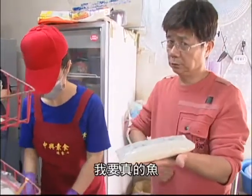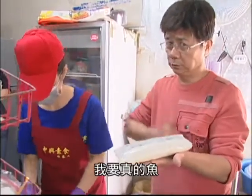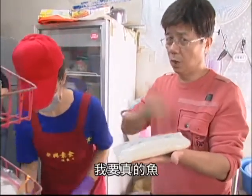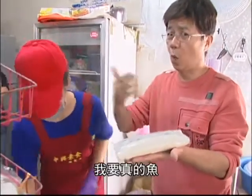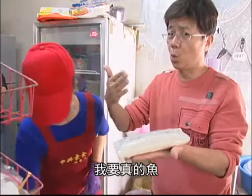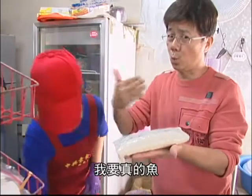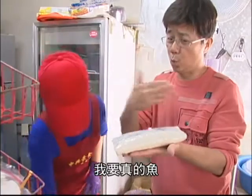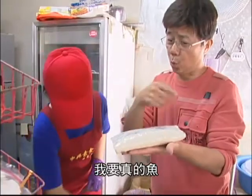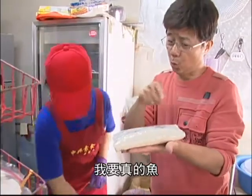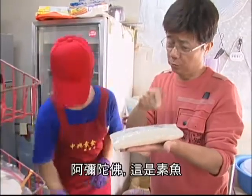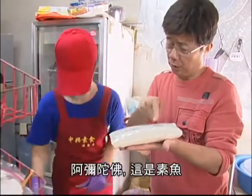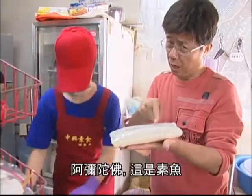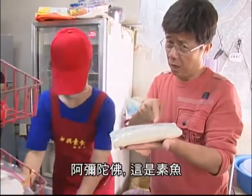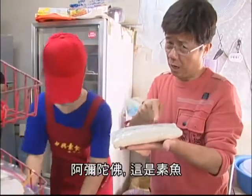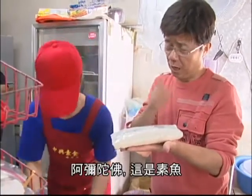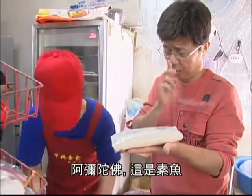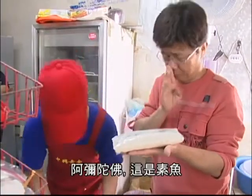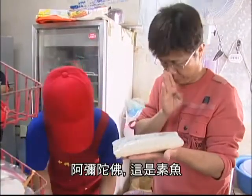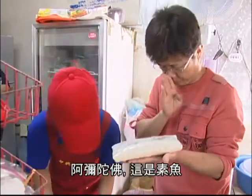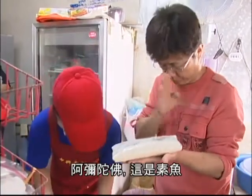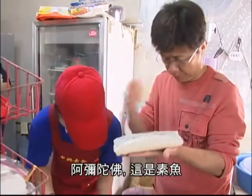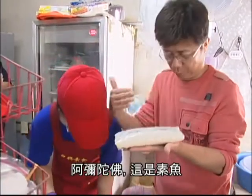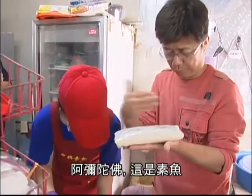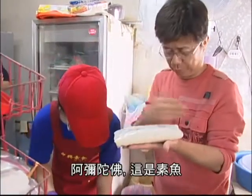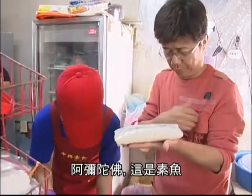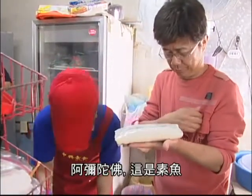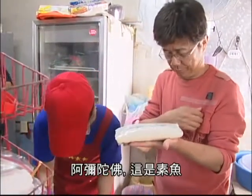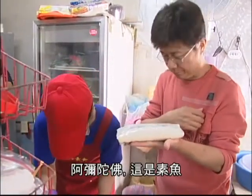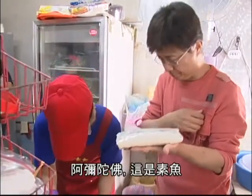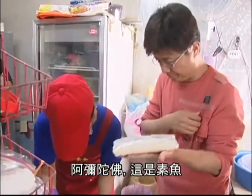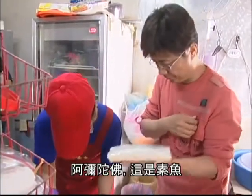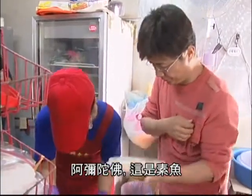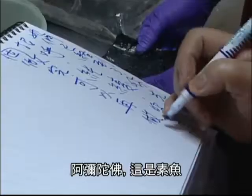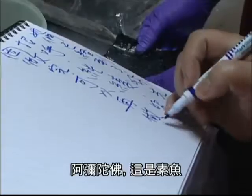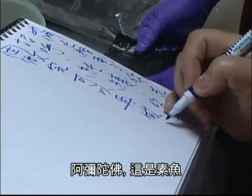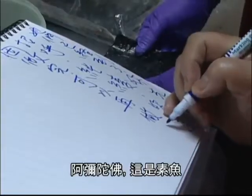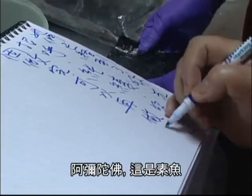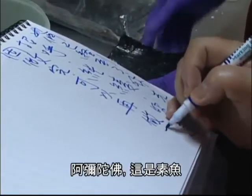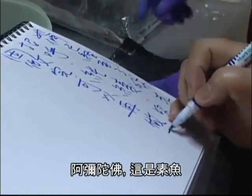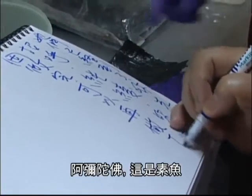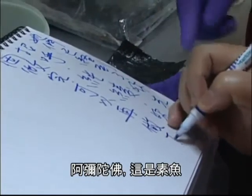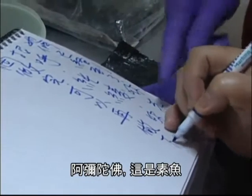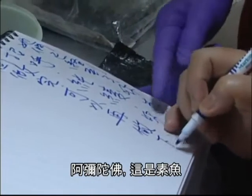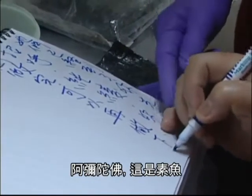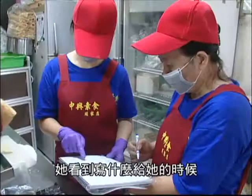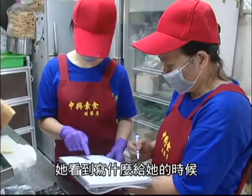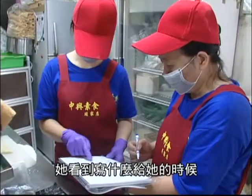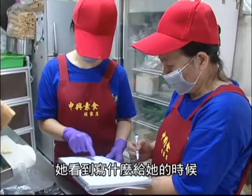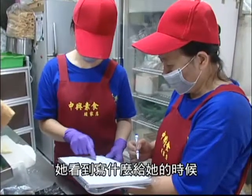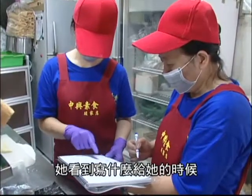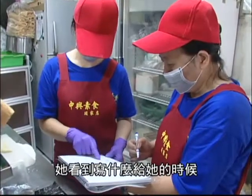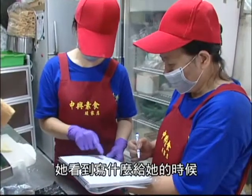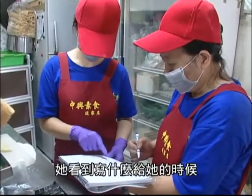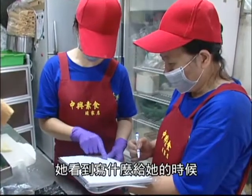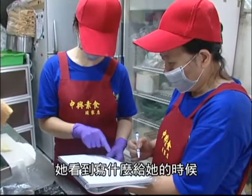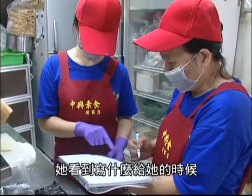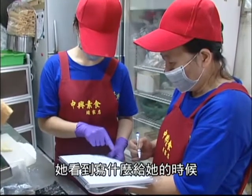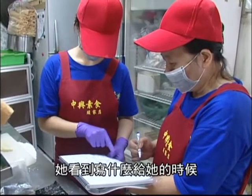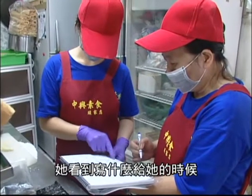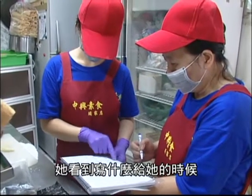鱼。阿弥陀佛，这是素鱼。 他看到写什么给他的时候，步骤